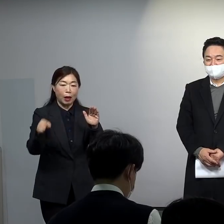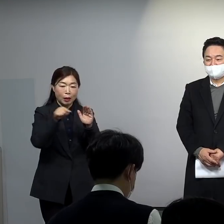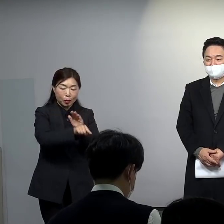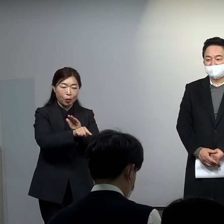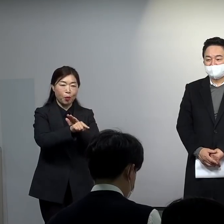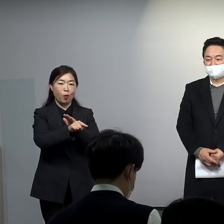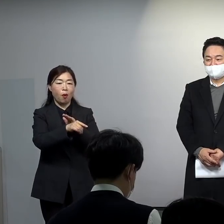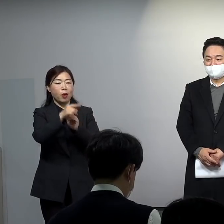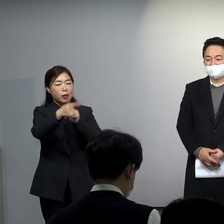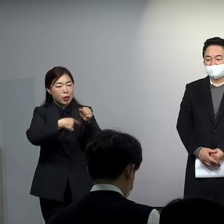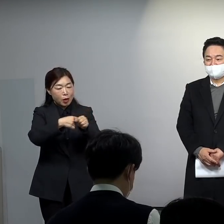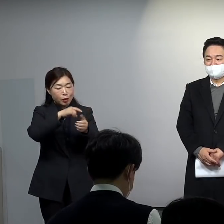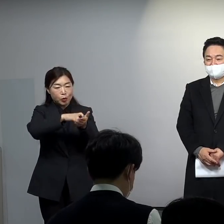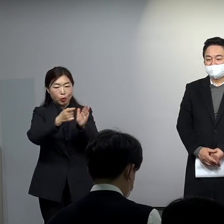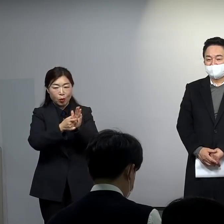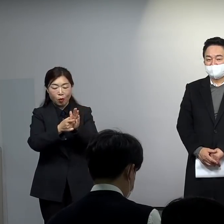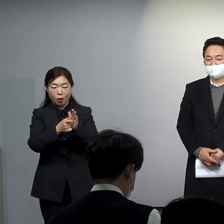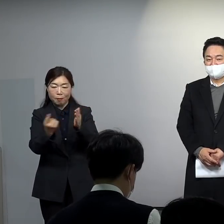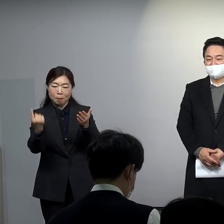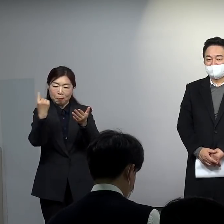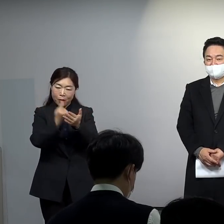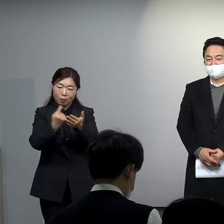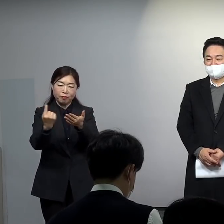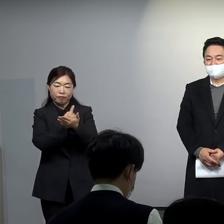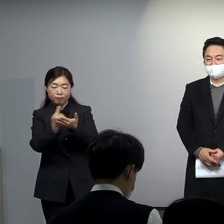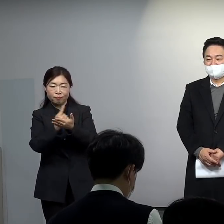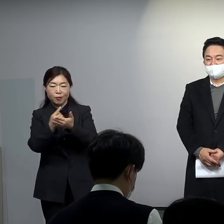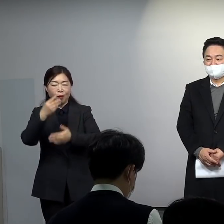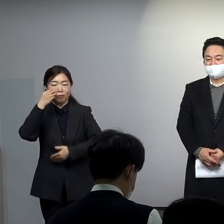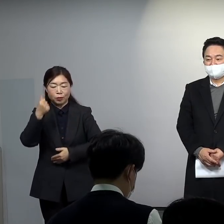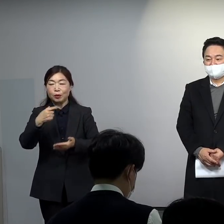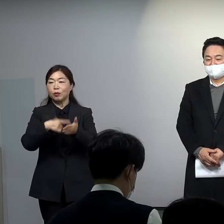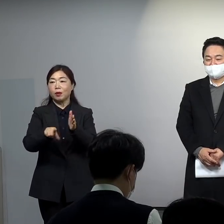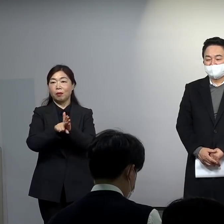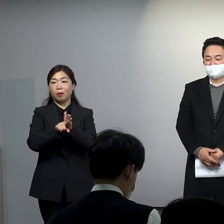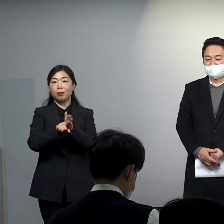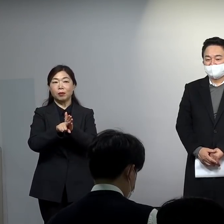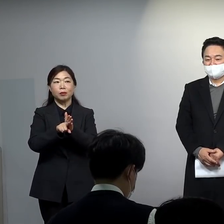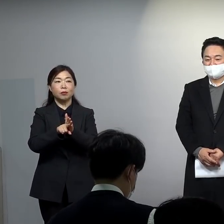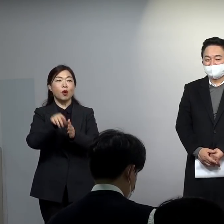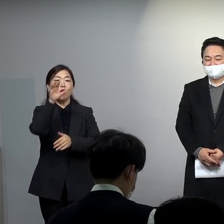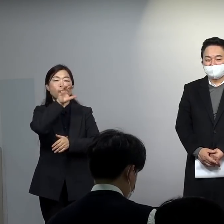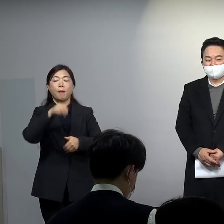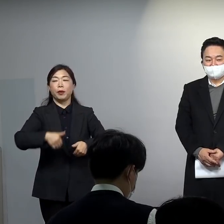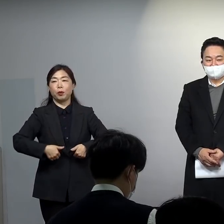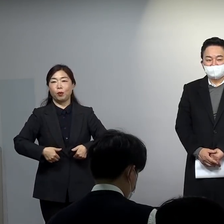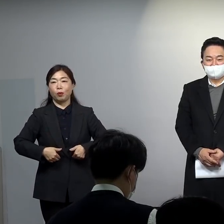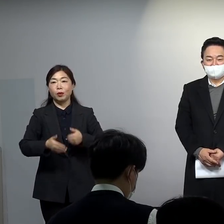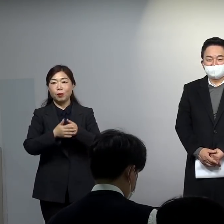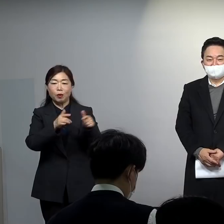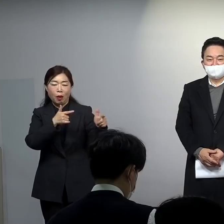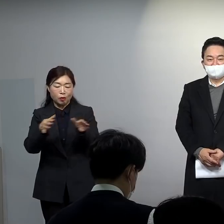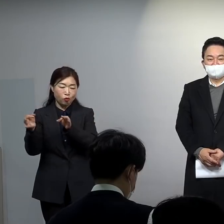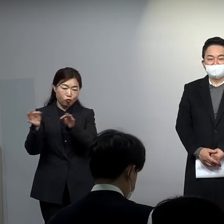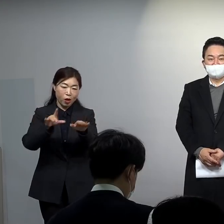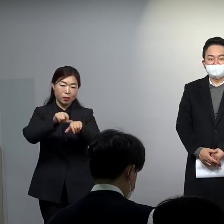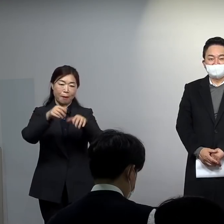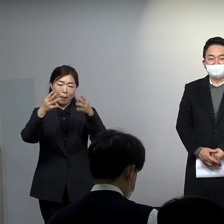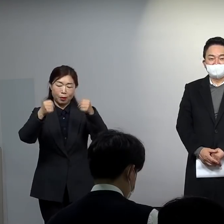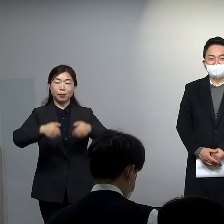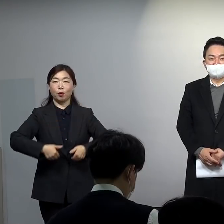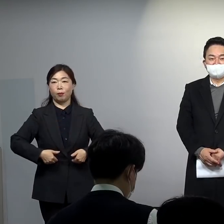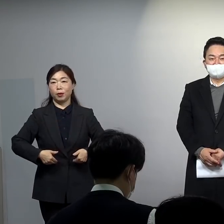그 사회 적응 훈련도 해야 되고 그렇기 때문에 여러 가지 투자와 이런 시간이 좀 많이 드는